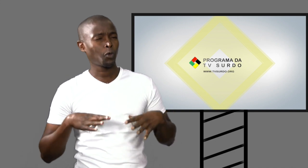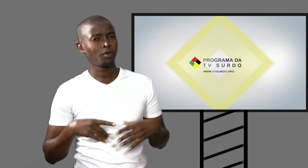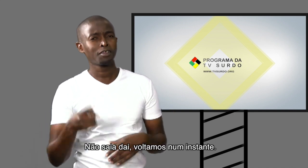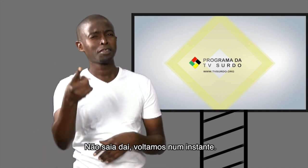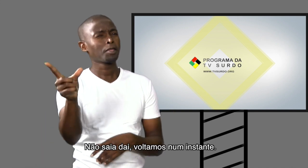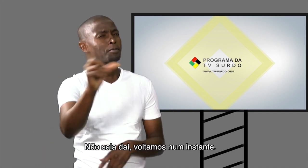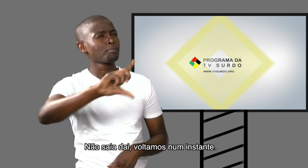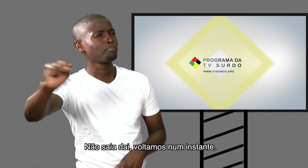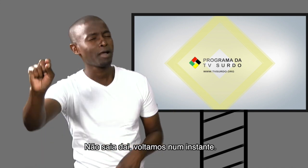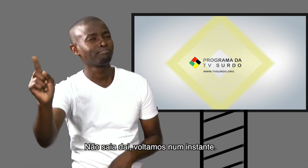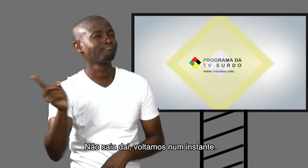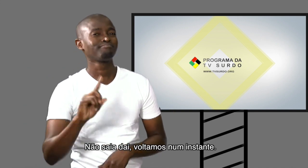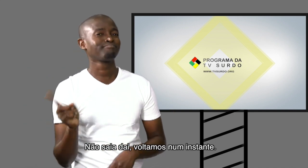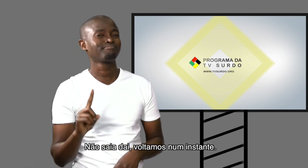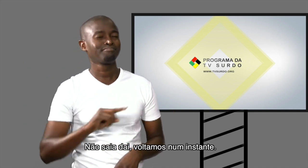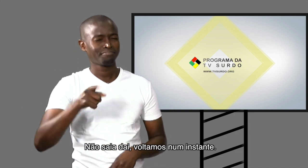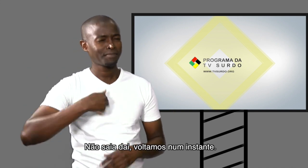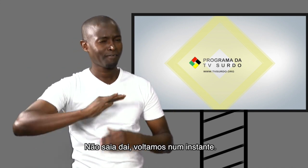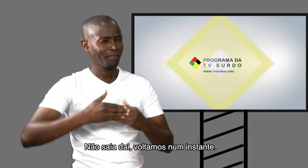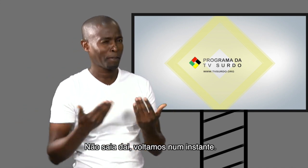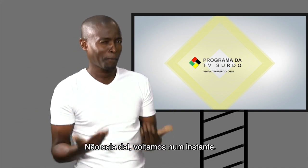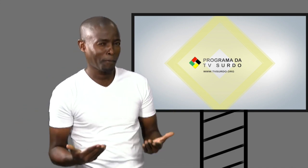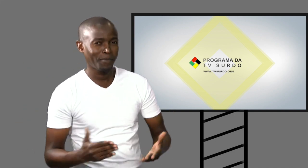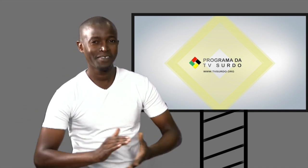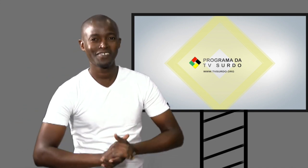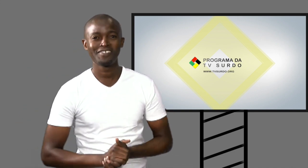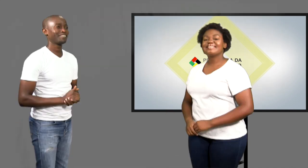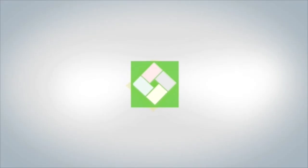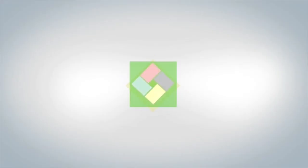Não saia daí. Voltamos num instante.